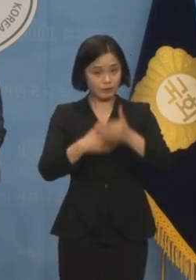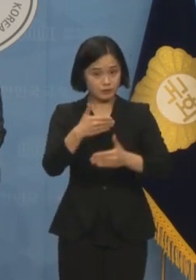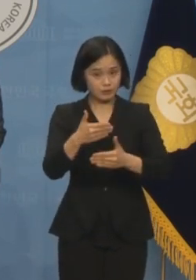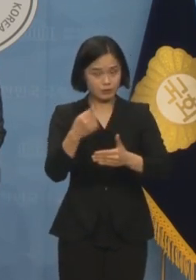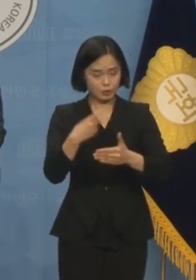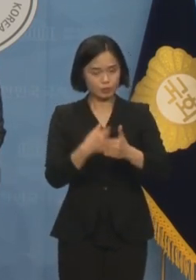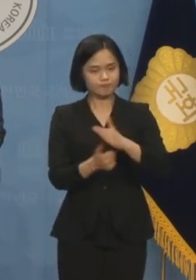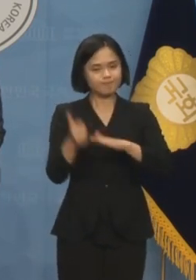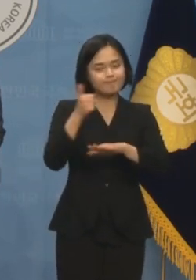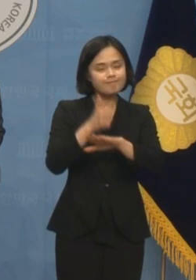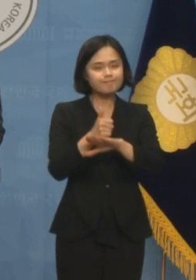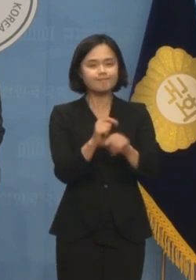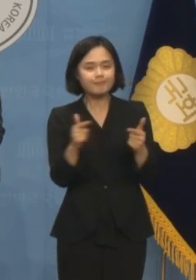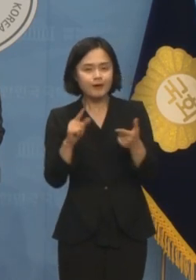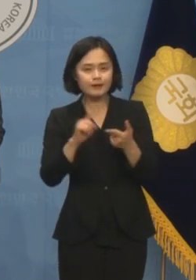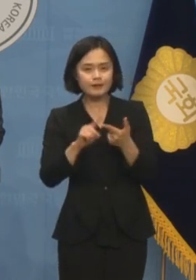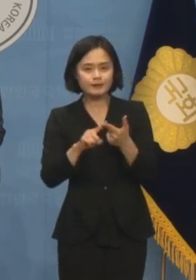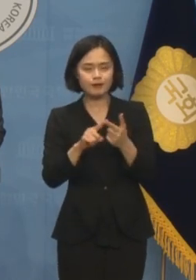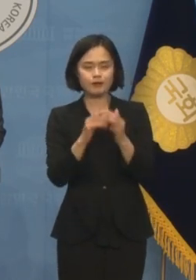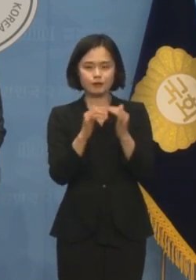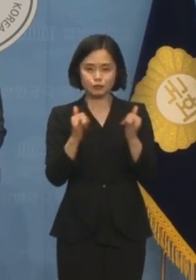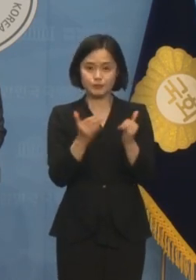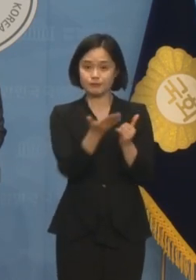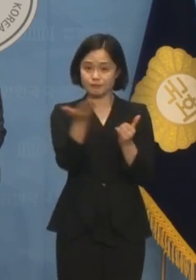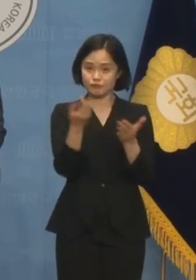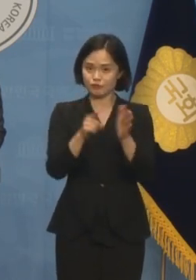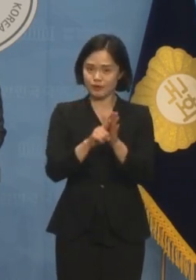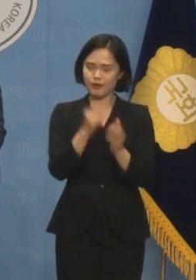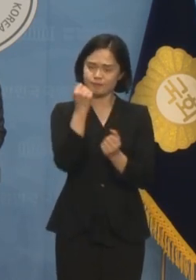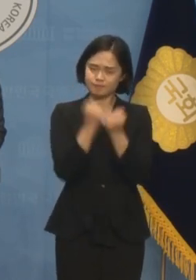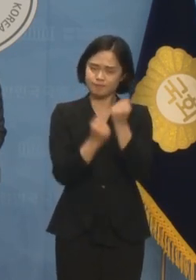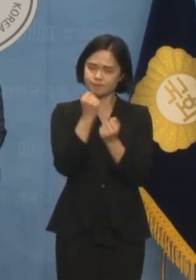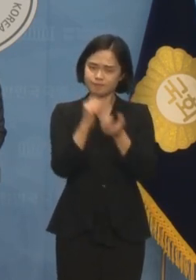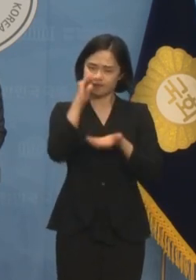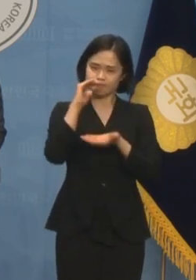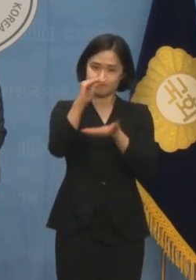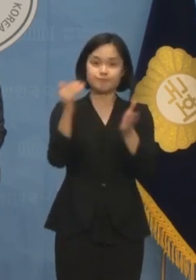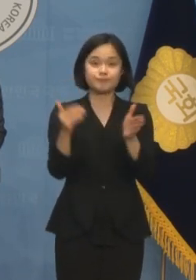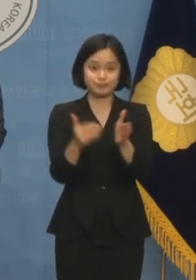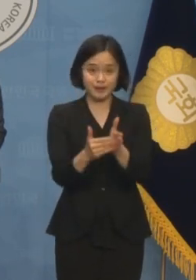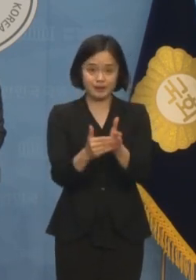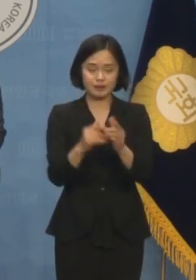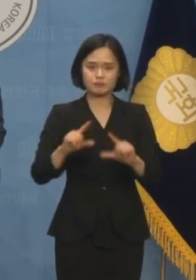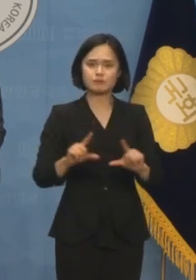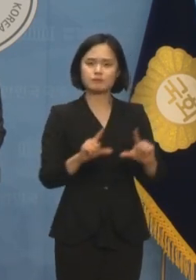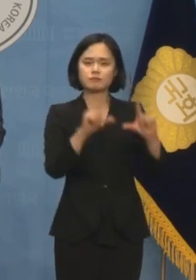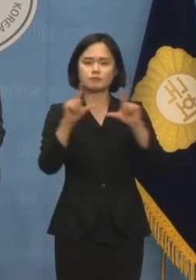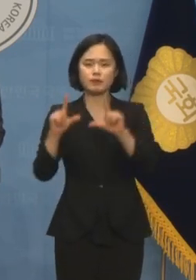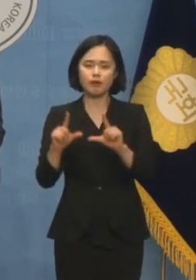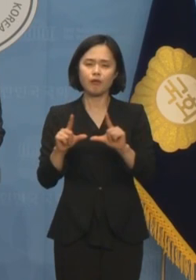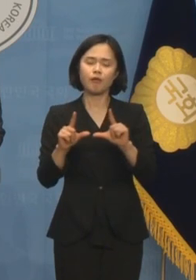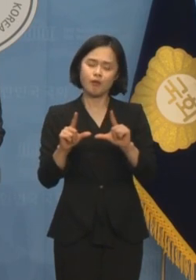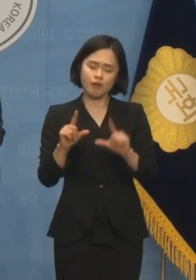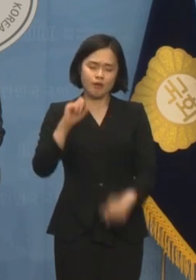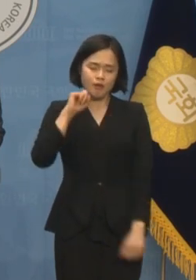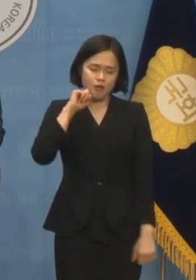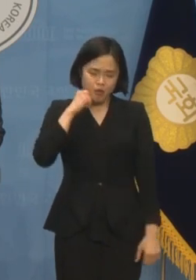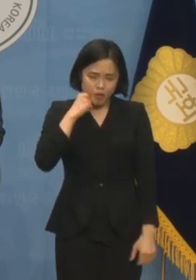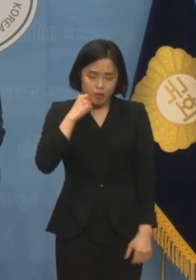성과를 국민 앞에 소상히 설명했습니다. 민생의 어려움에 대한 송구한